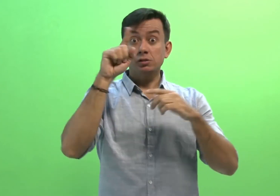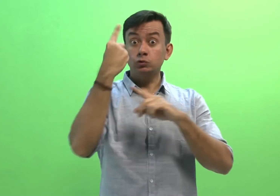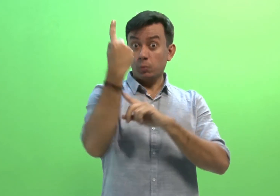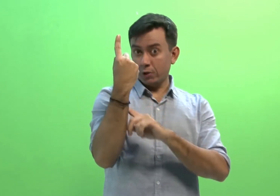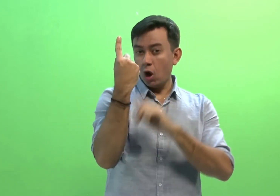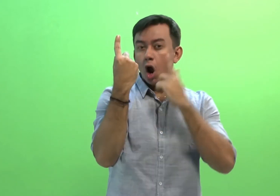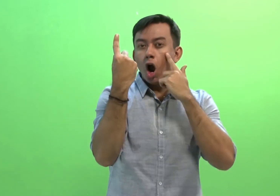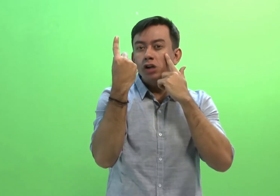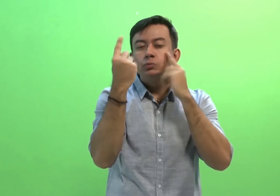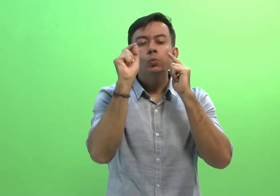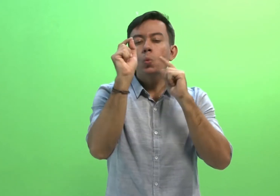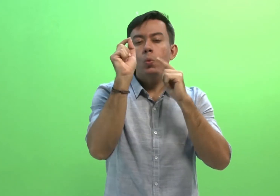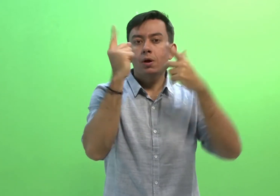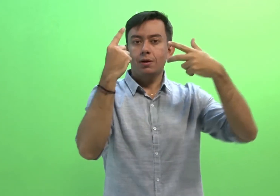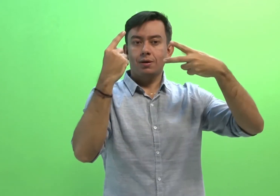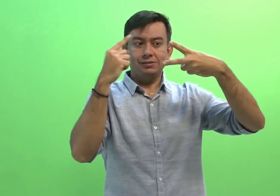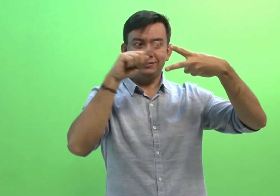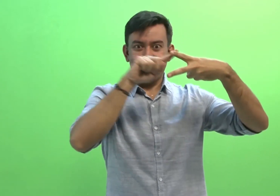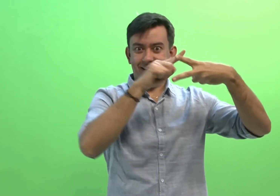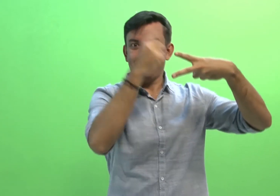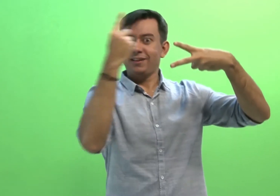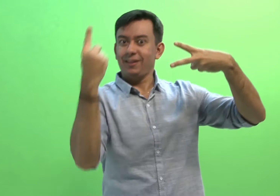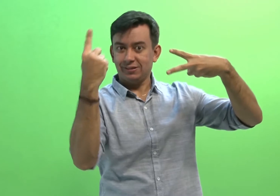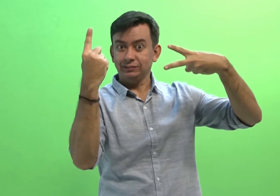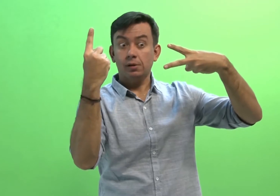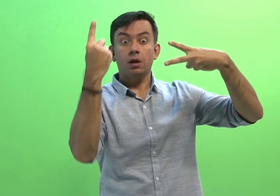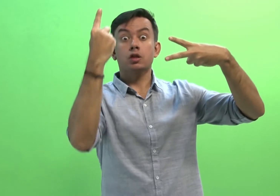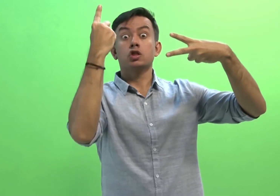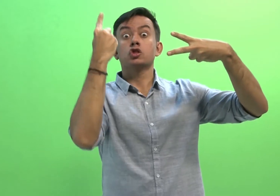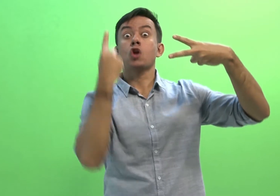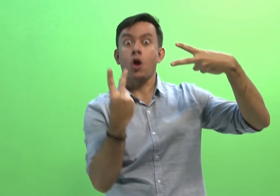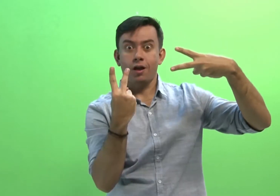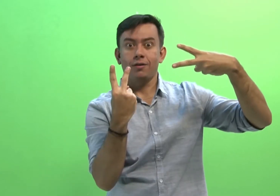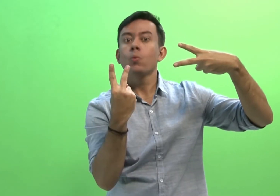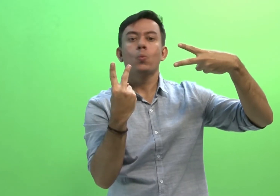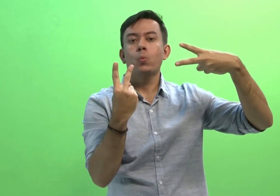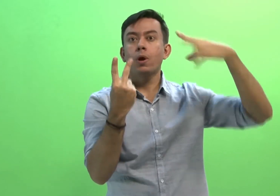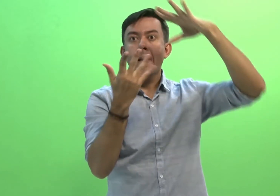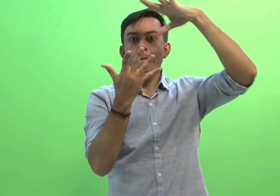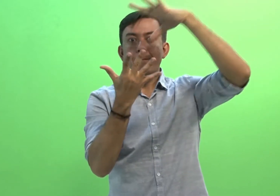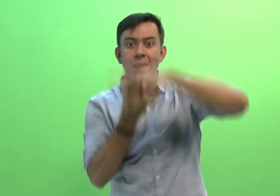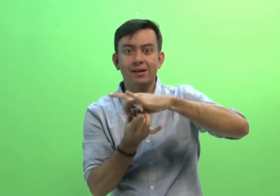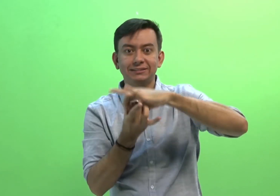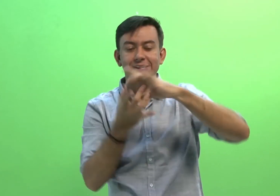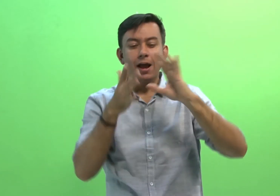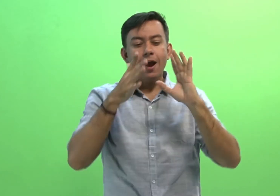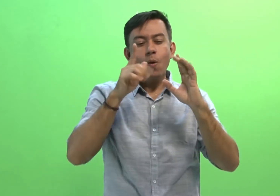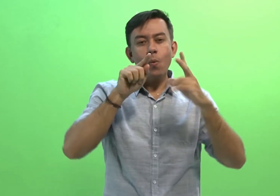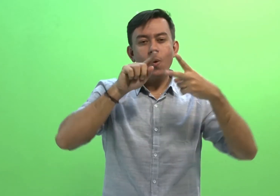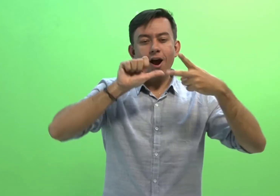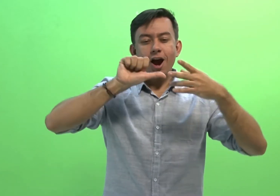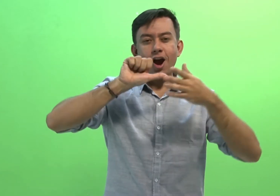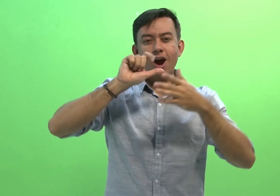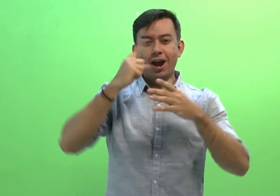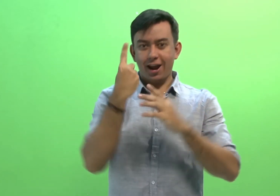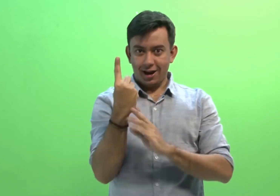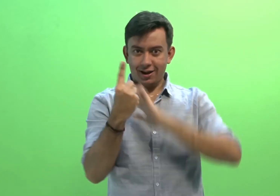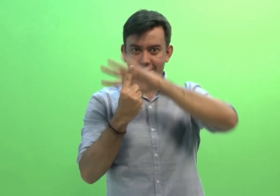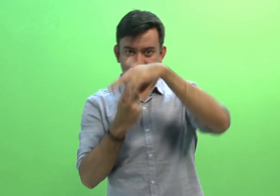então você pega esta configuração de mão, do dedo indicador e os demais abaixados, e agora você vai usar essa